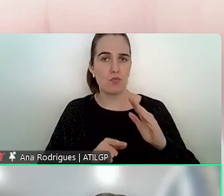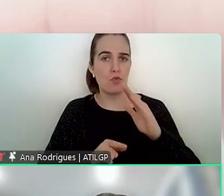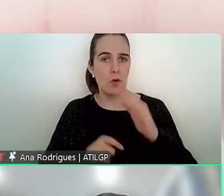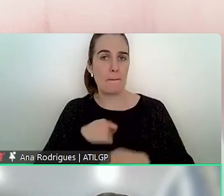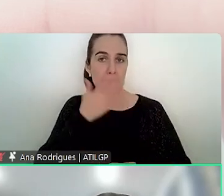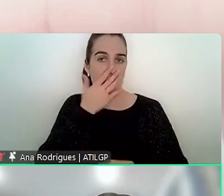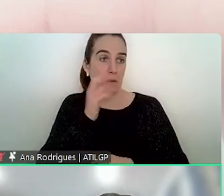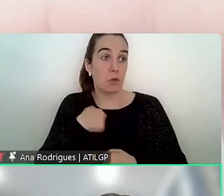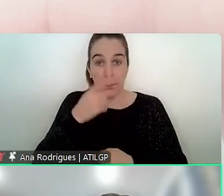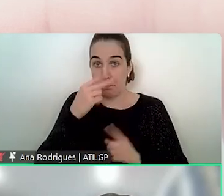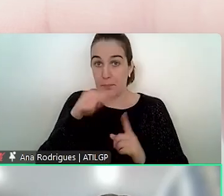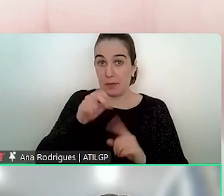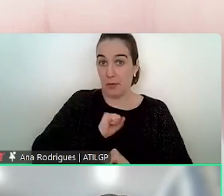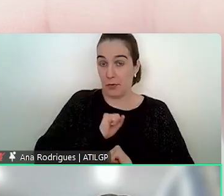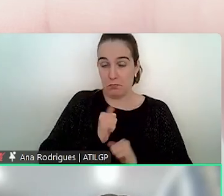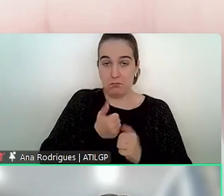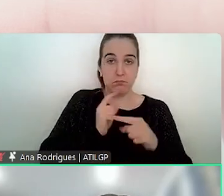minha perspectiva.